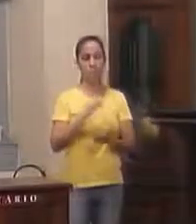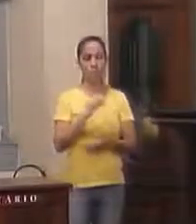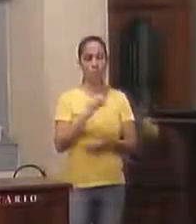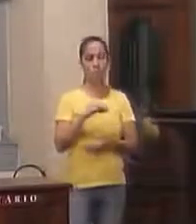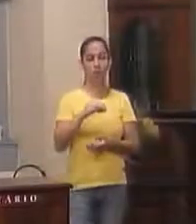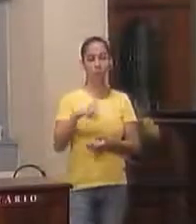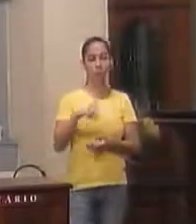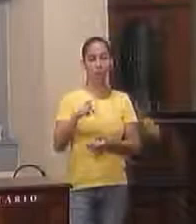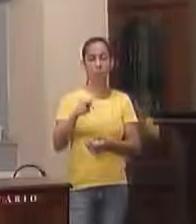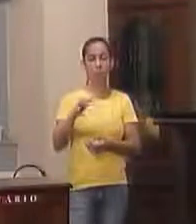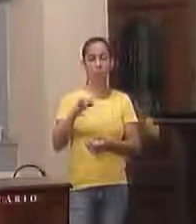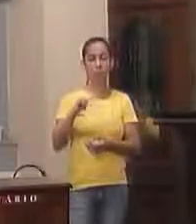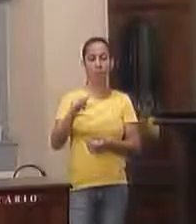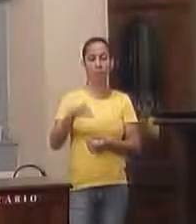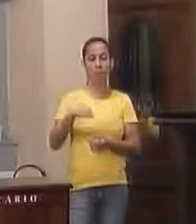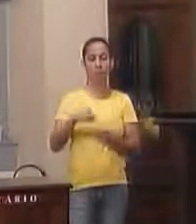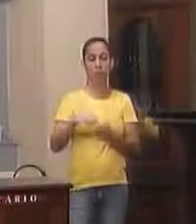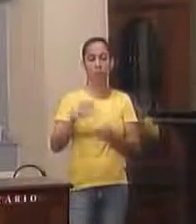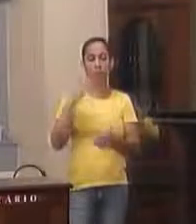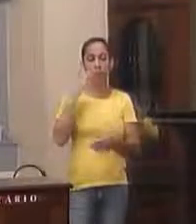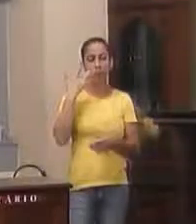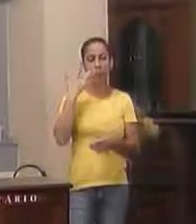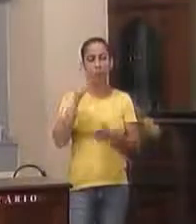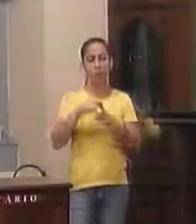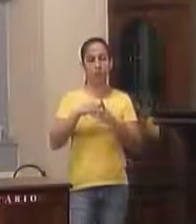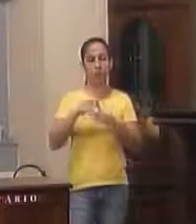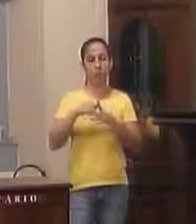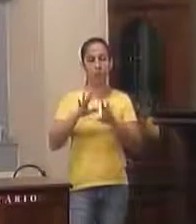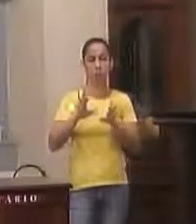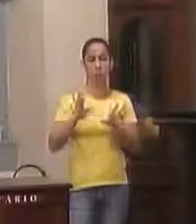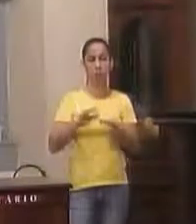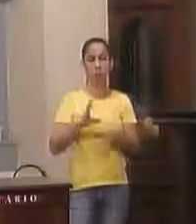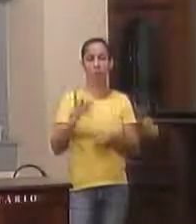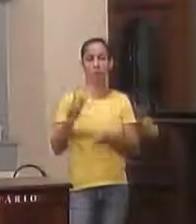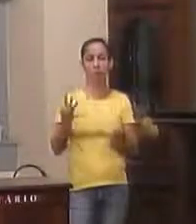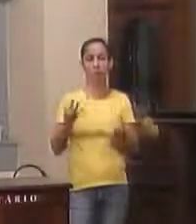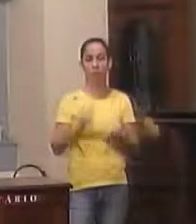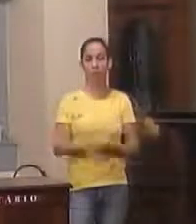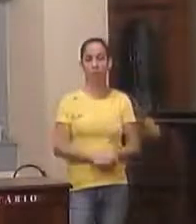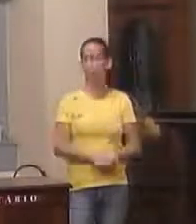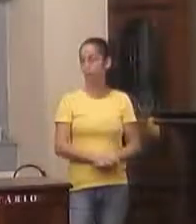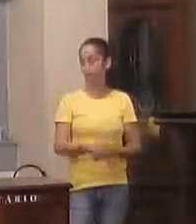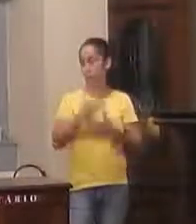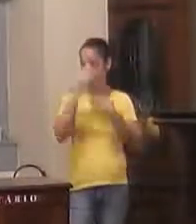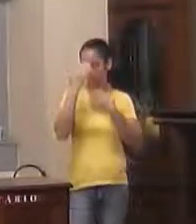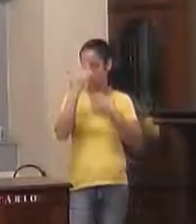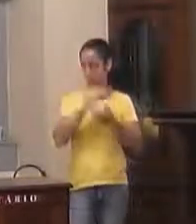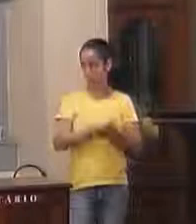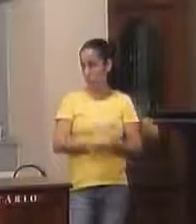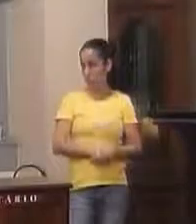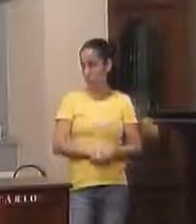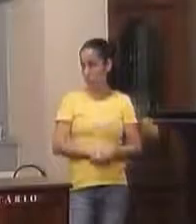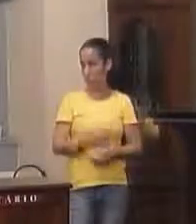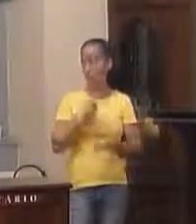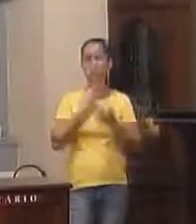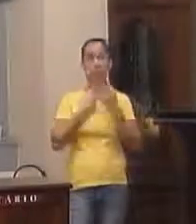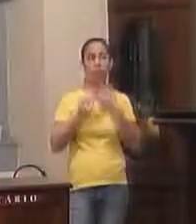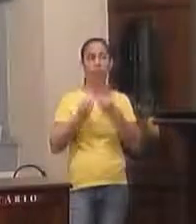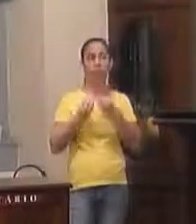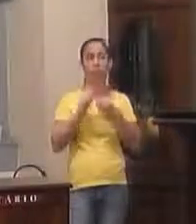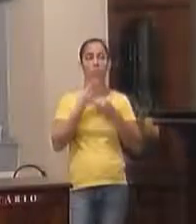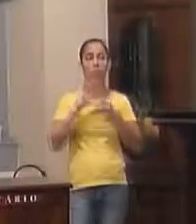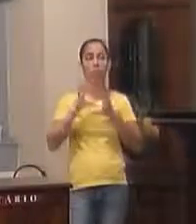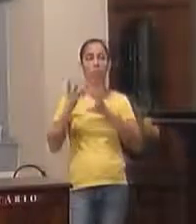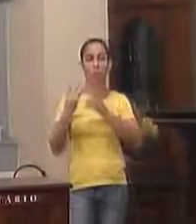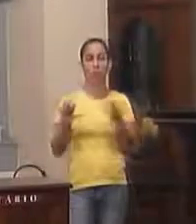os normais do mês, está tudo em dia. Agradeço e desejo muito sucesso para você.